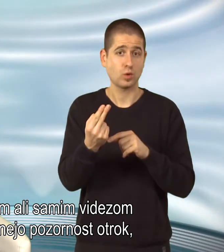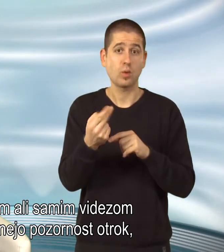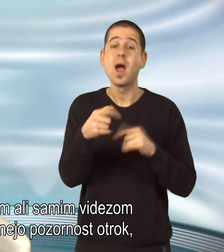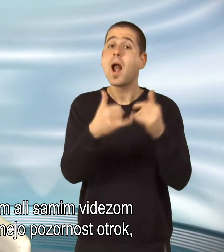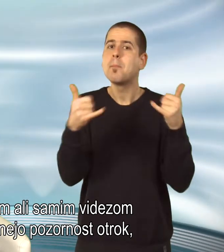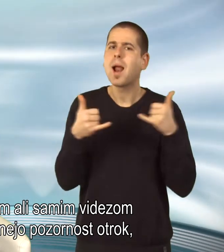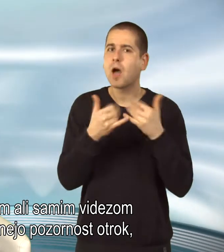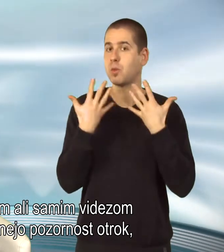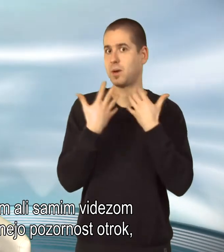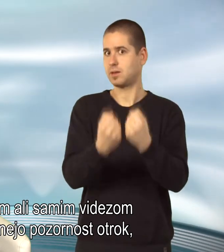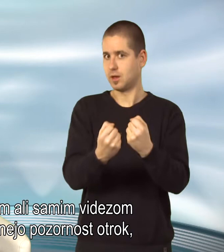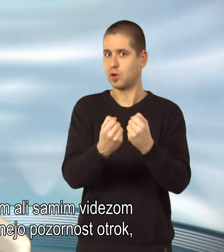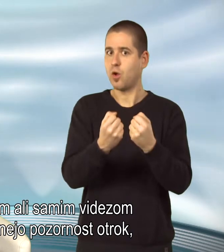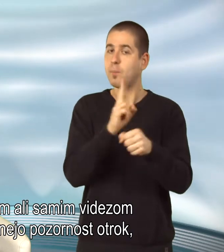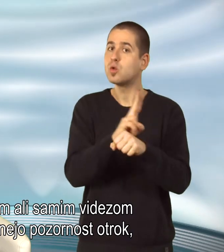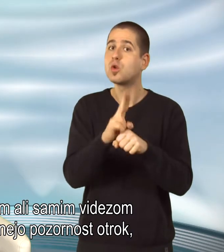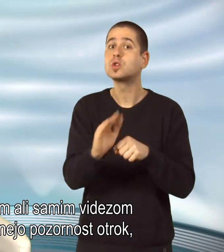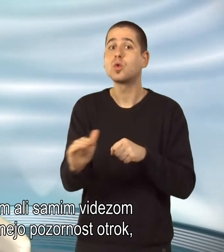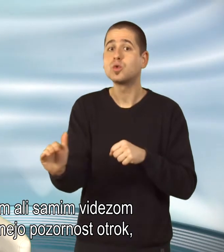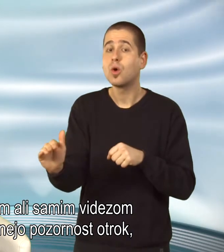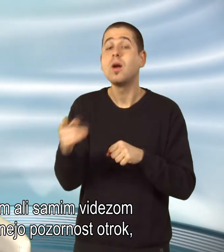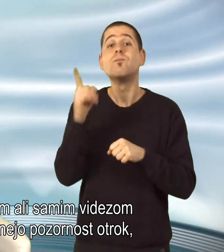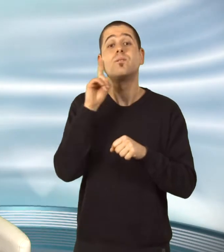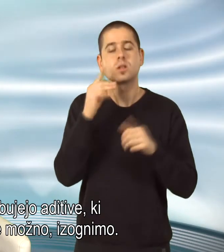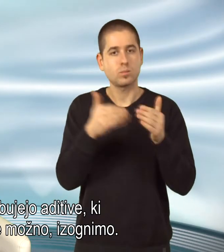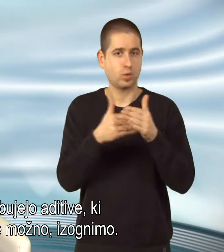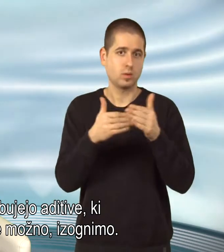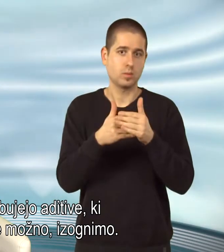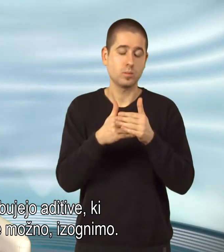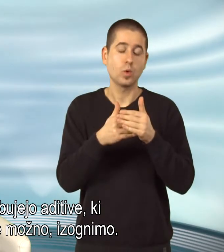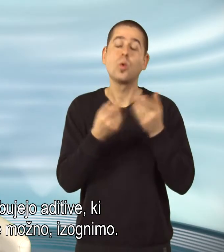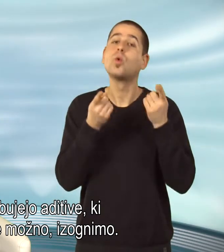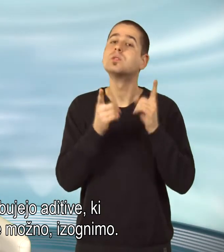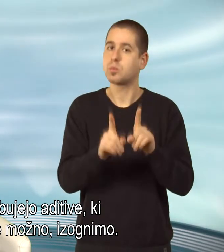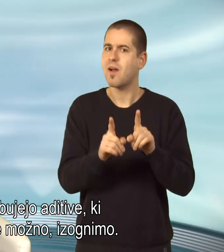videzom embalaže pritegnejo pozornost otrok, vendar